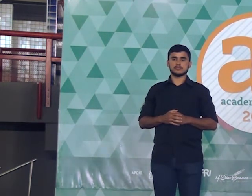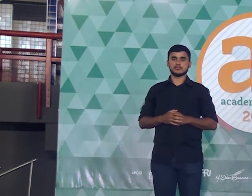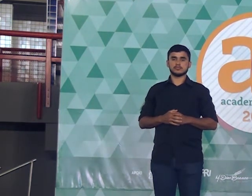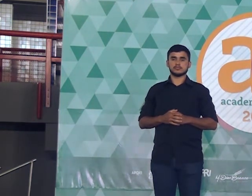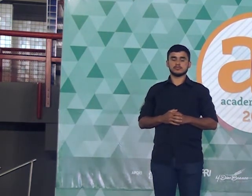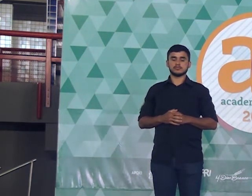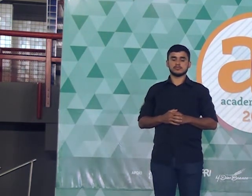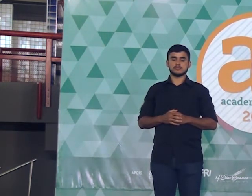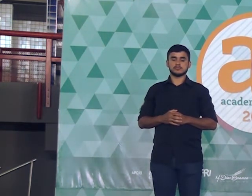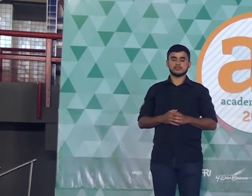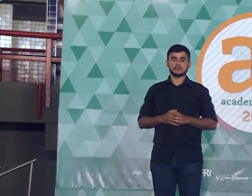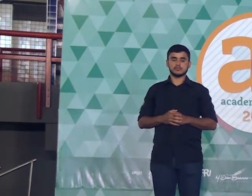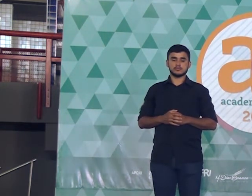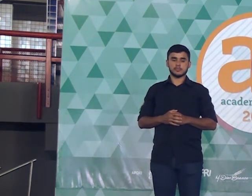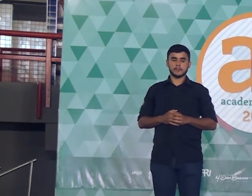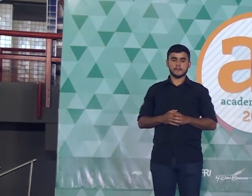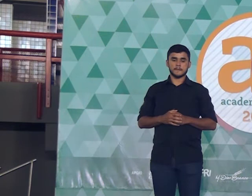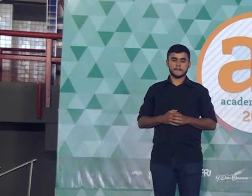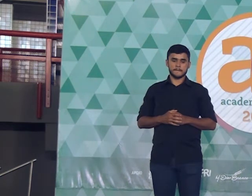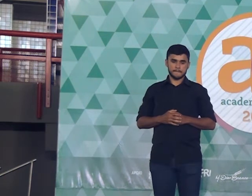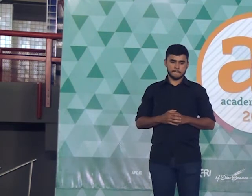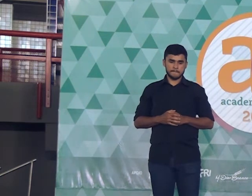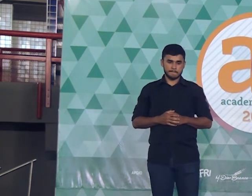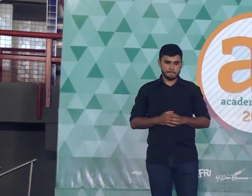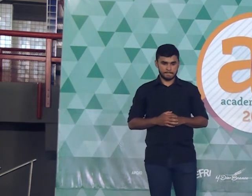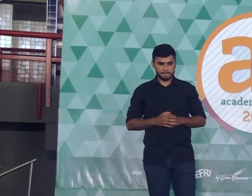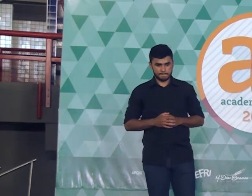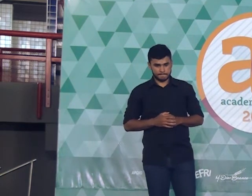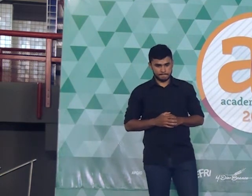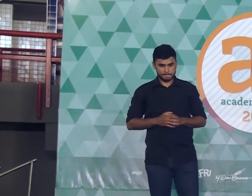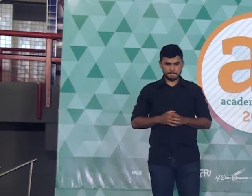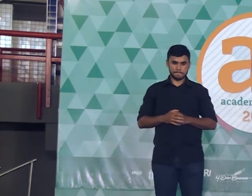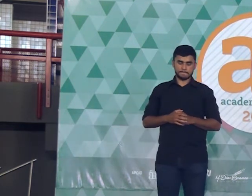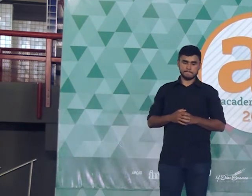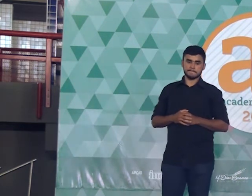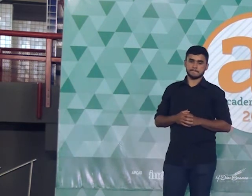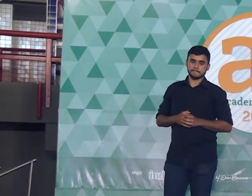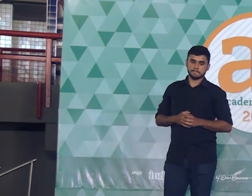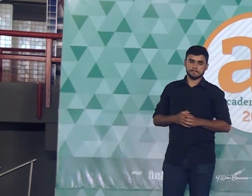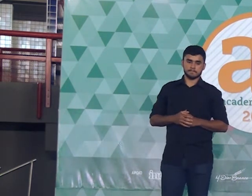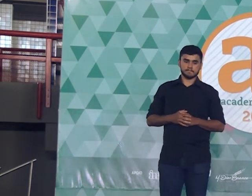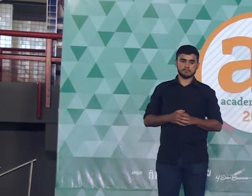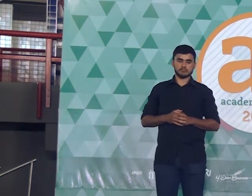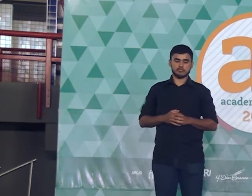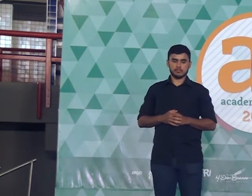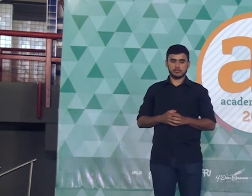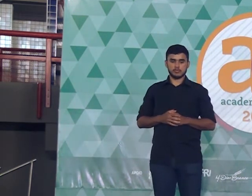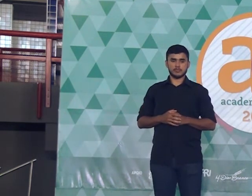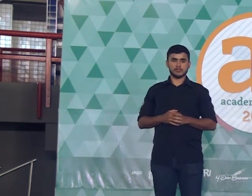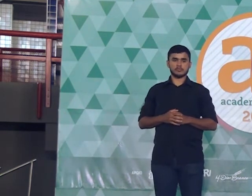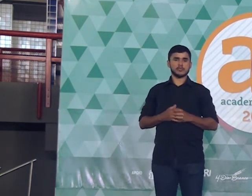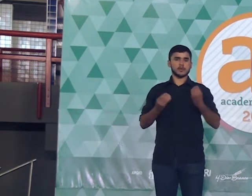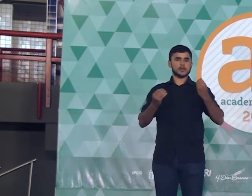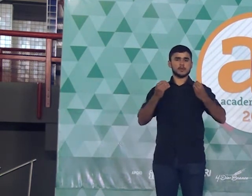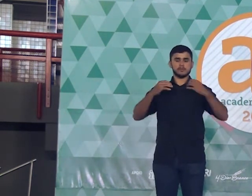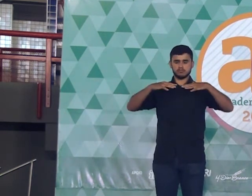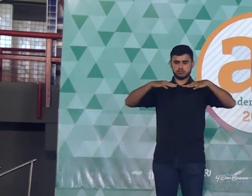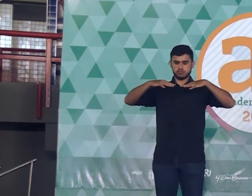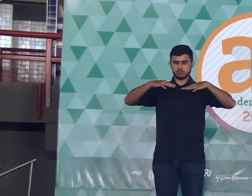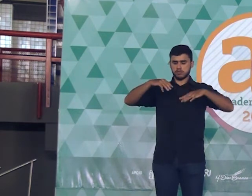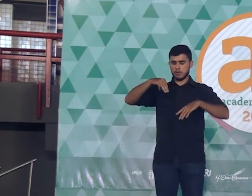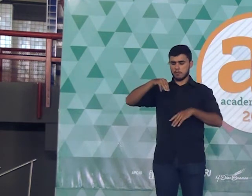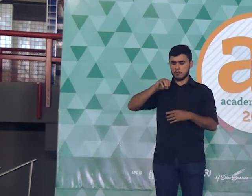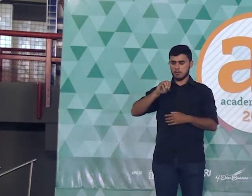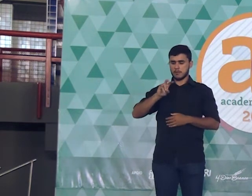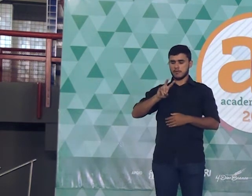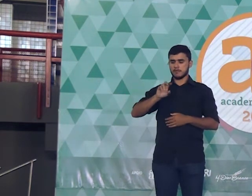Ok, vamos fazer essa ideiazinha aqui. Gente, a ideia do movimento. Na hora que